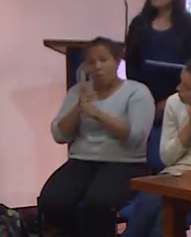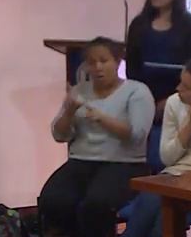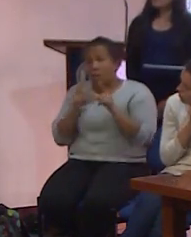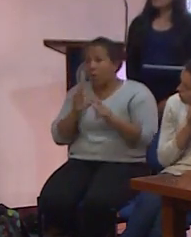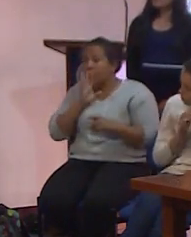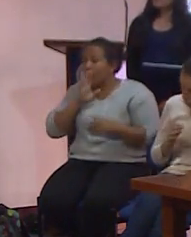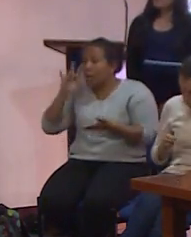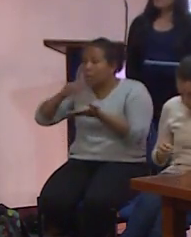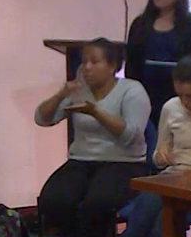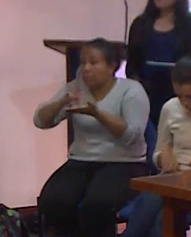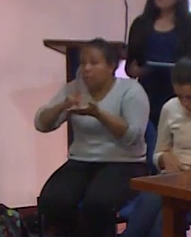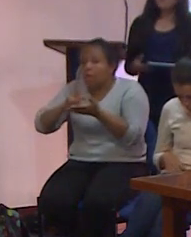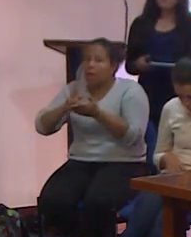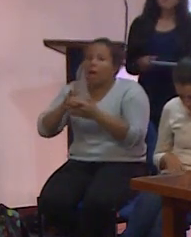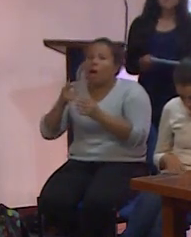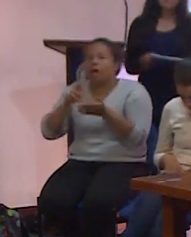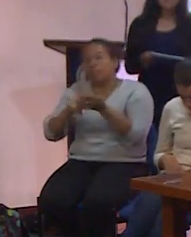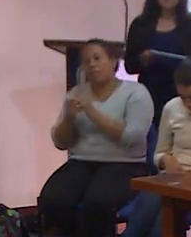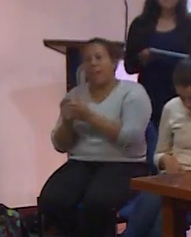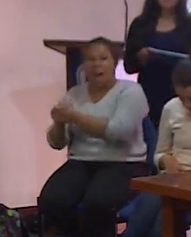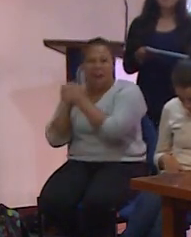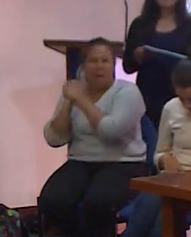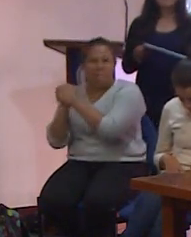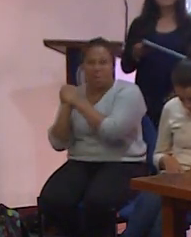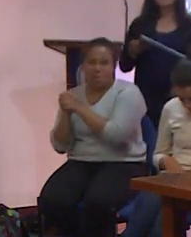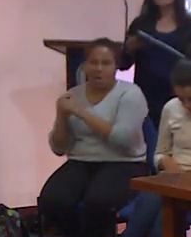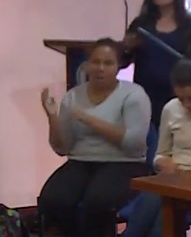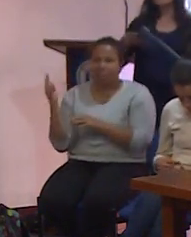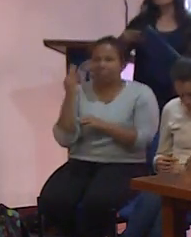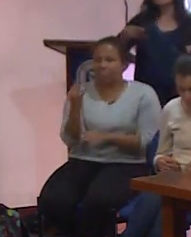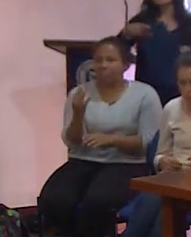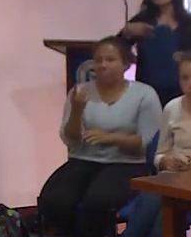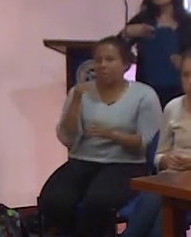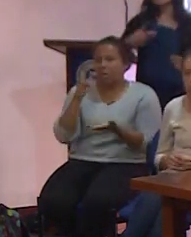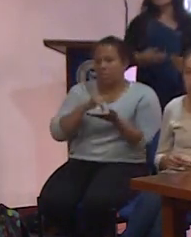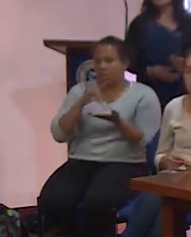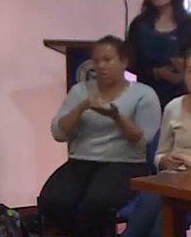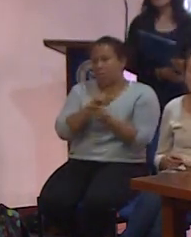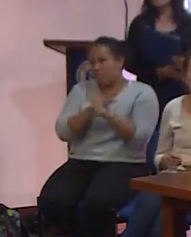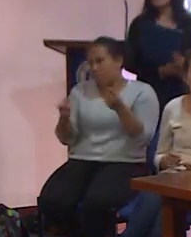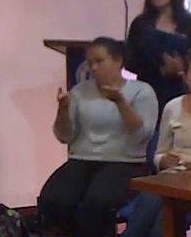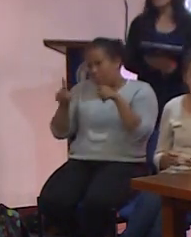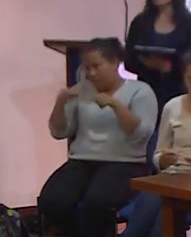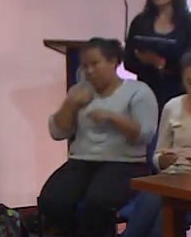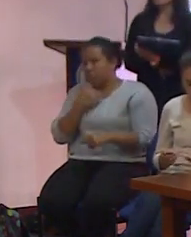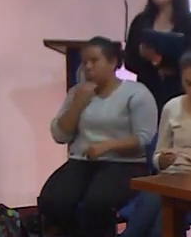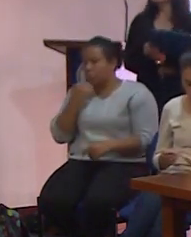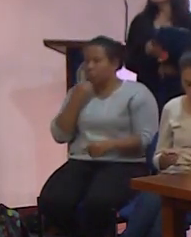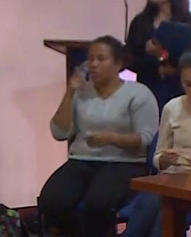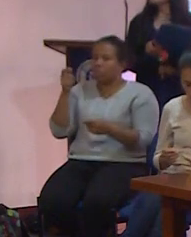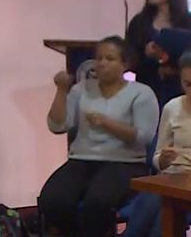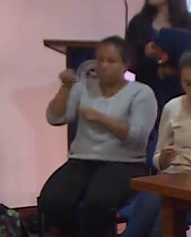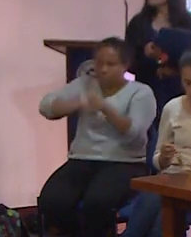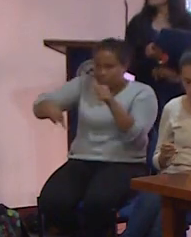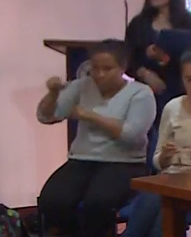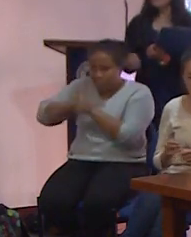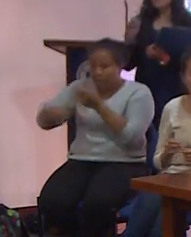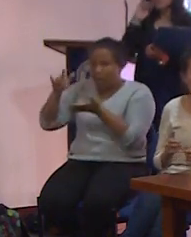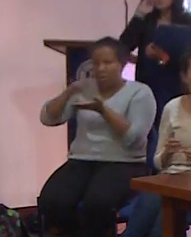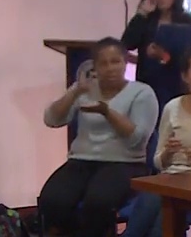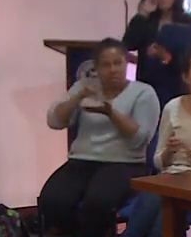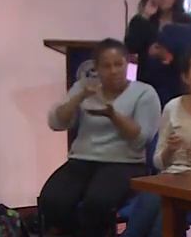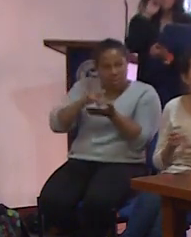que van son el parche, chévere que hay el parche, pero también, pues, hombre, ir, rotar, es